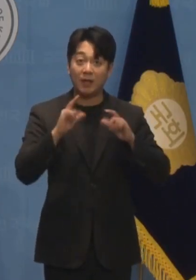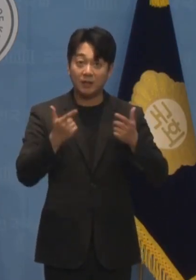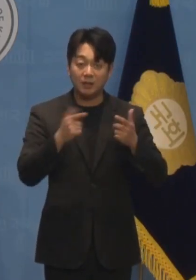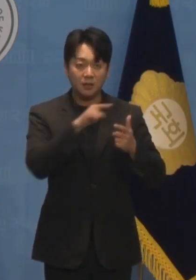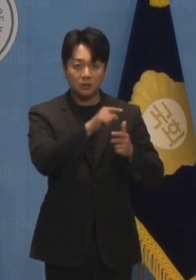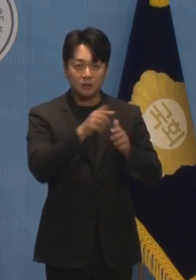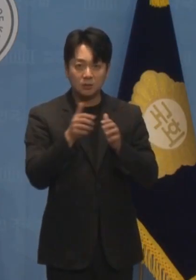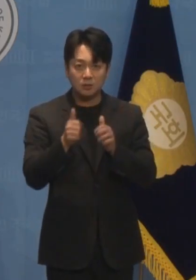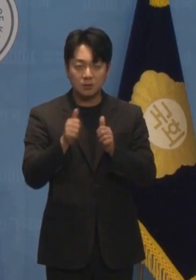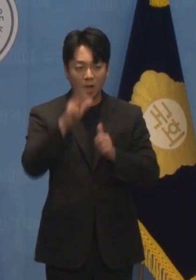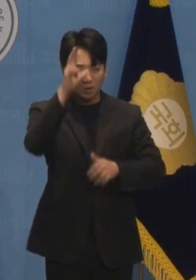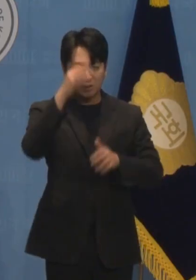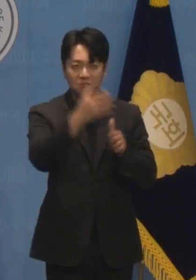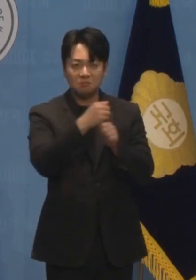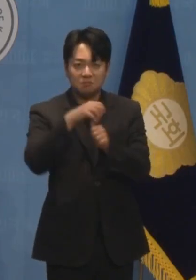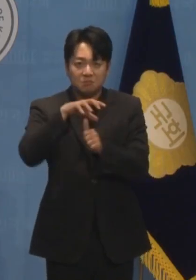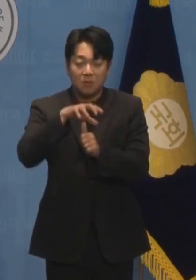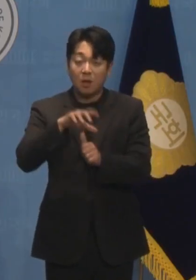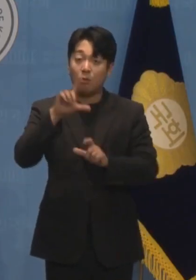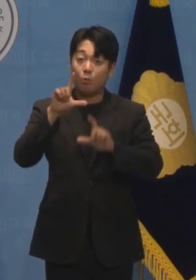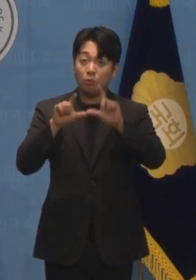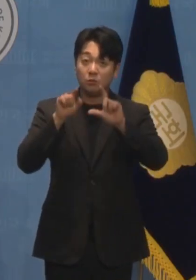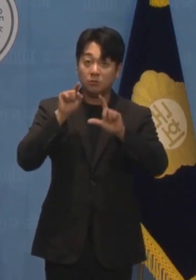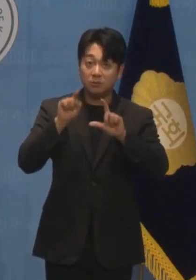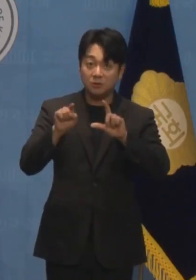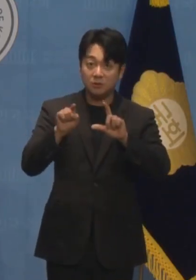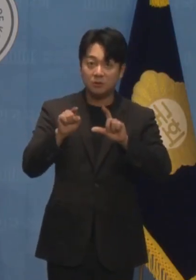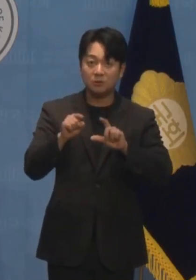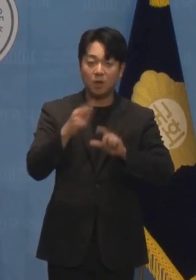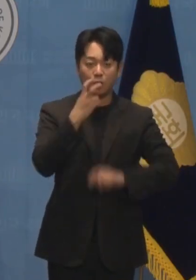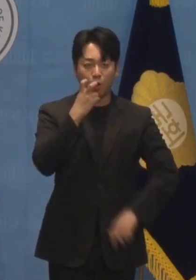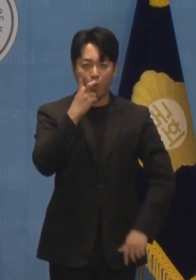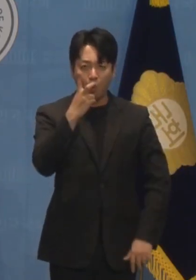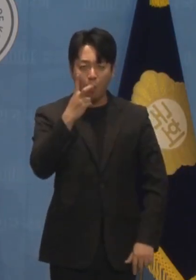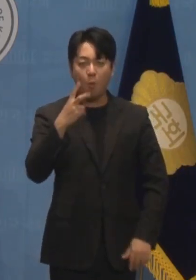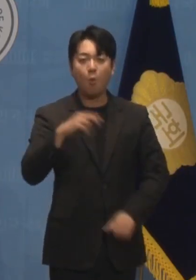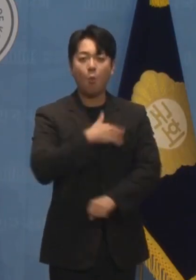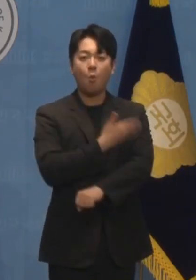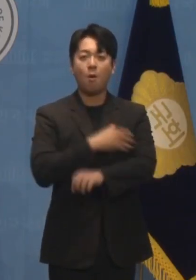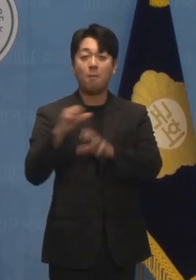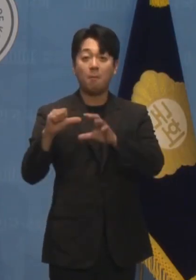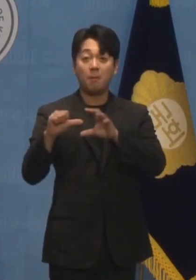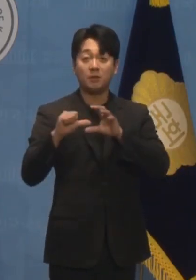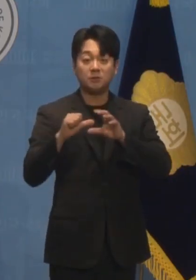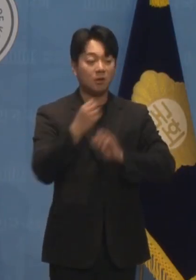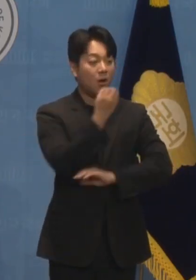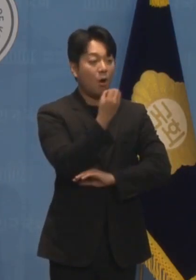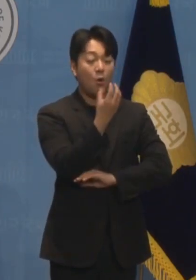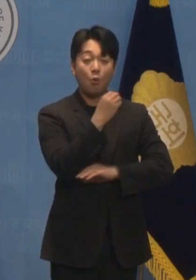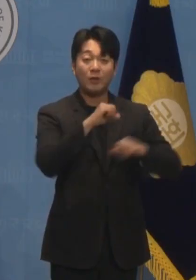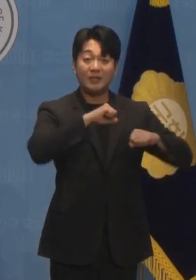것은 경호의 이름으로 취재의 자유를 명백히 침해한 것입니다.